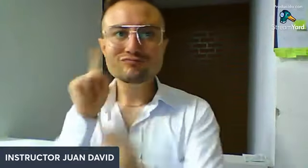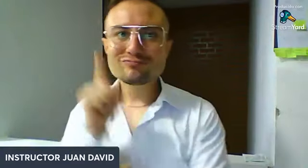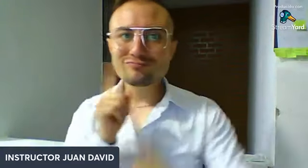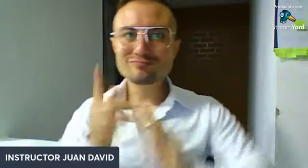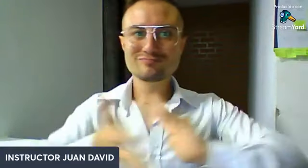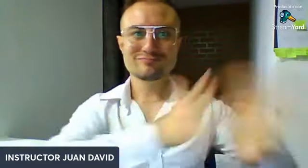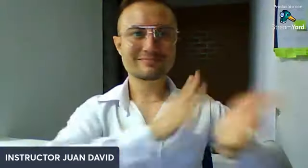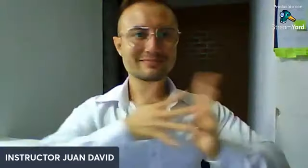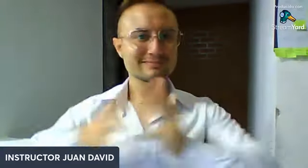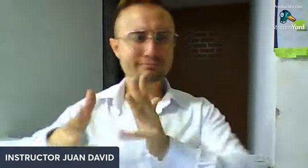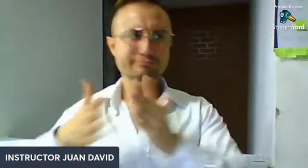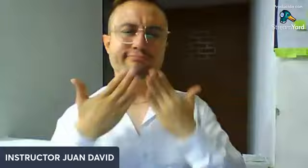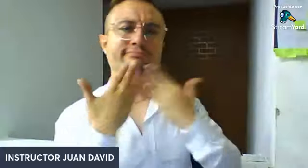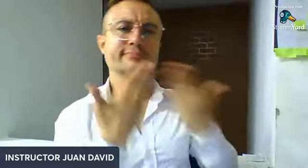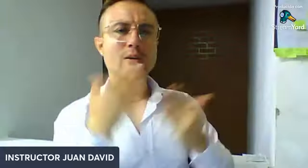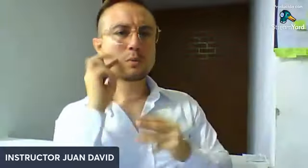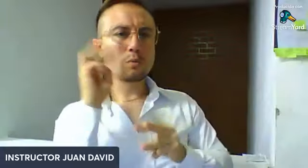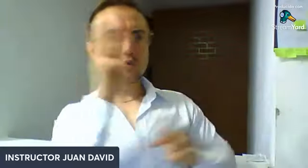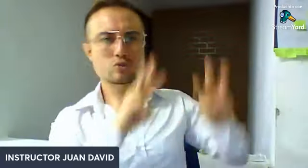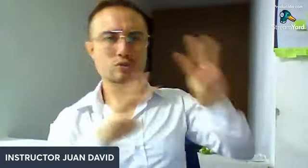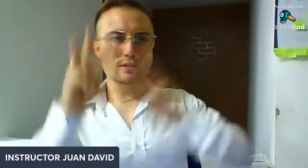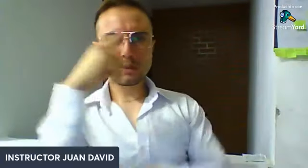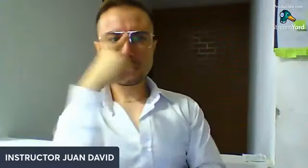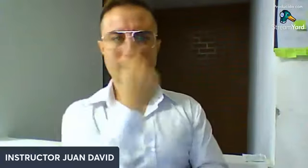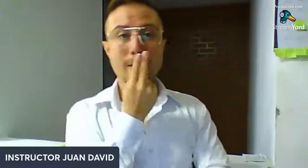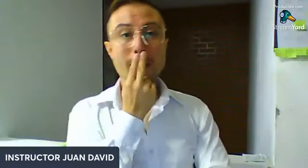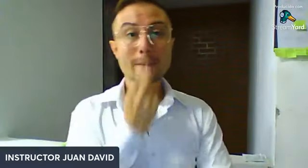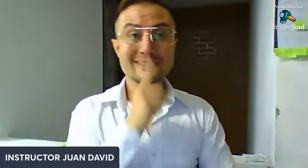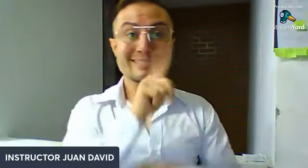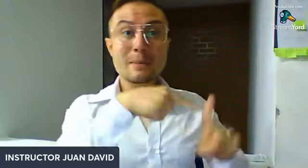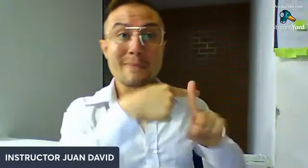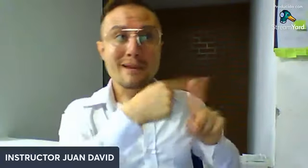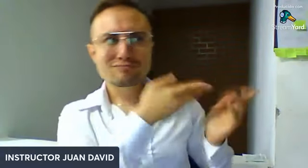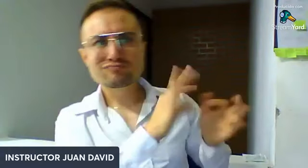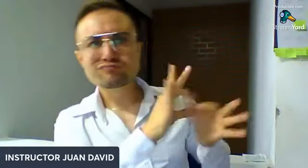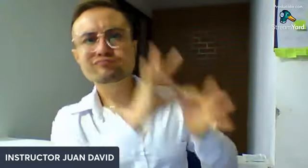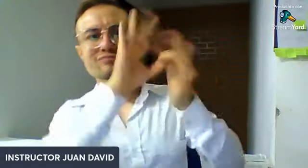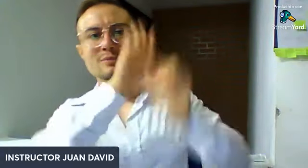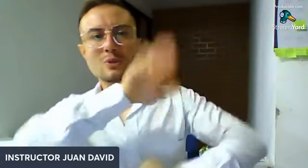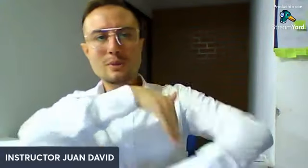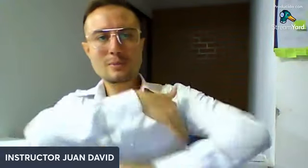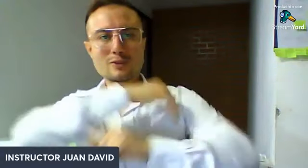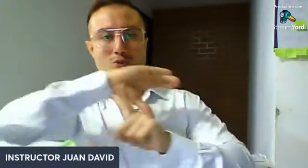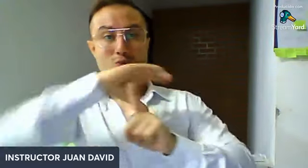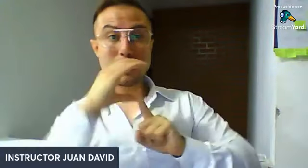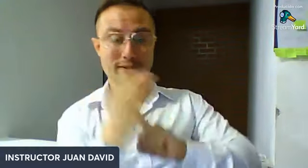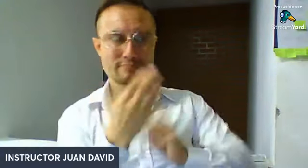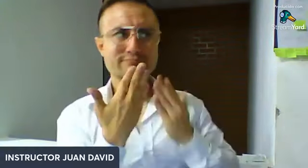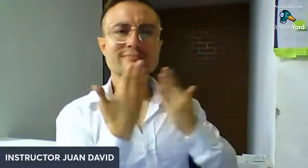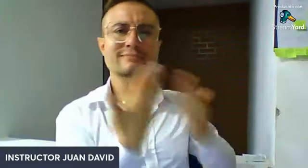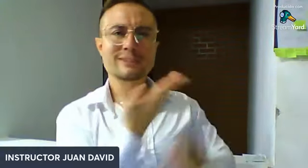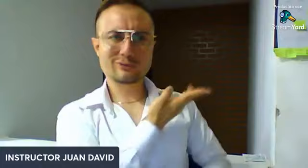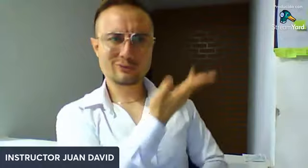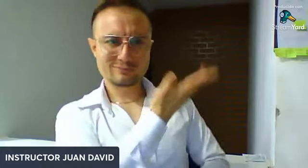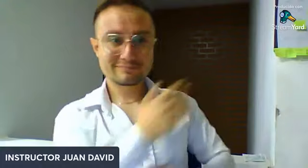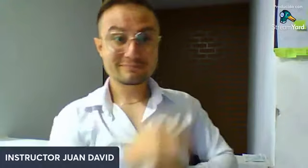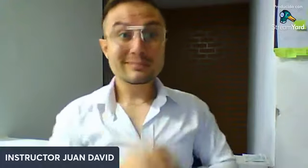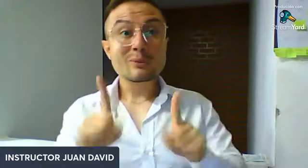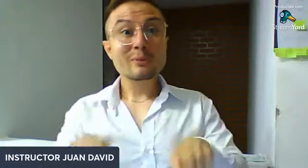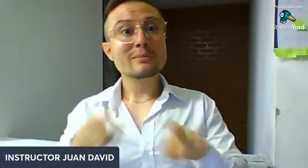este proyecto para poder comunicarnos o enseñar la comunicación para personas sordas. Y esto lo hace el museo. Recuerden, es un convenio